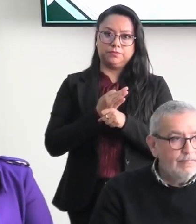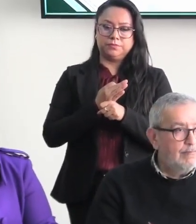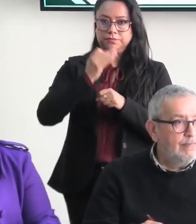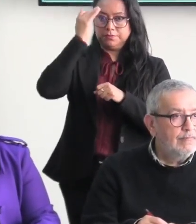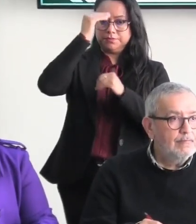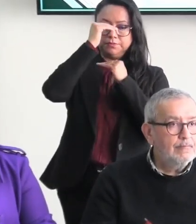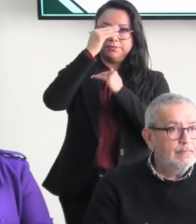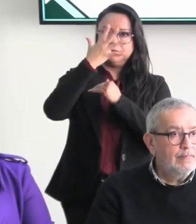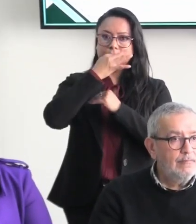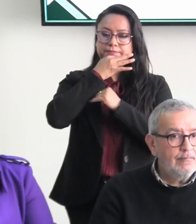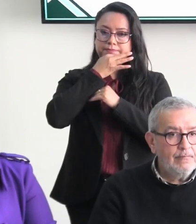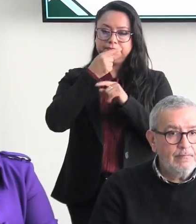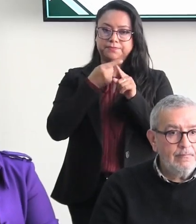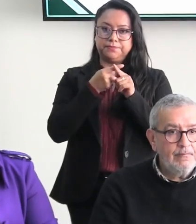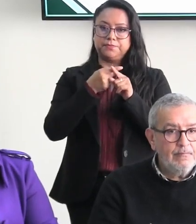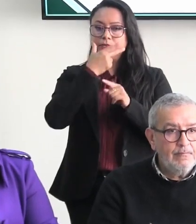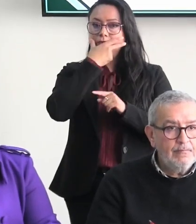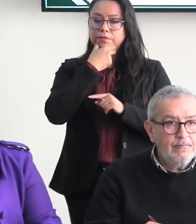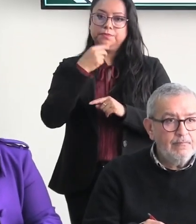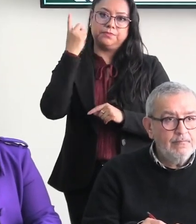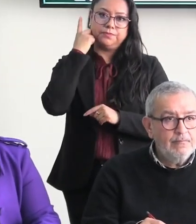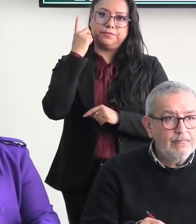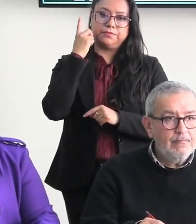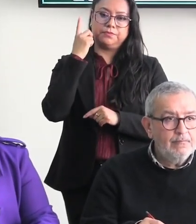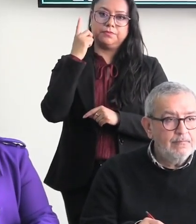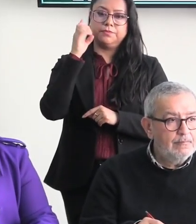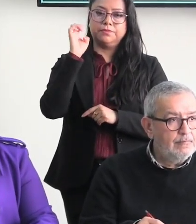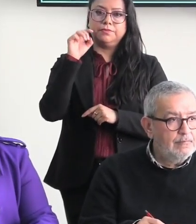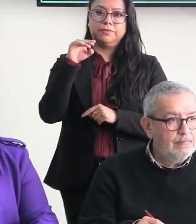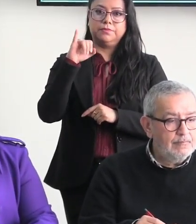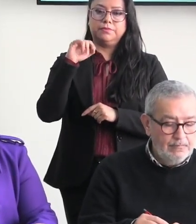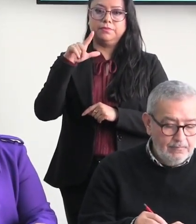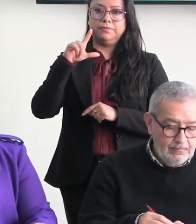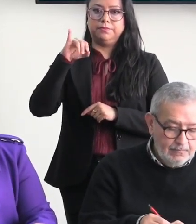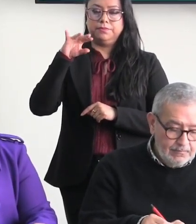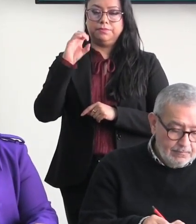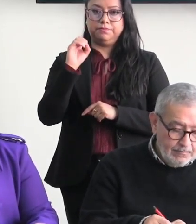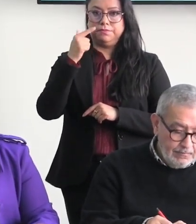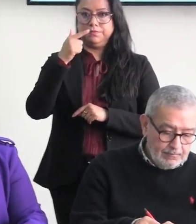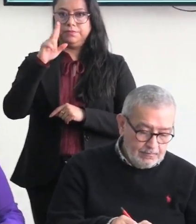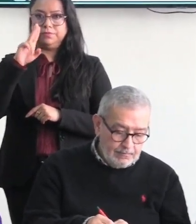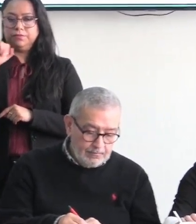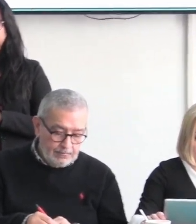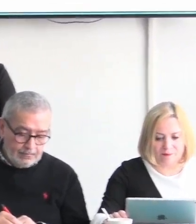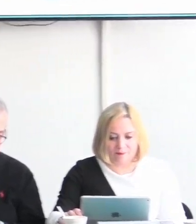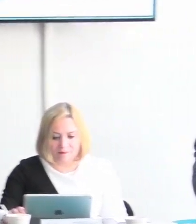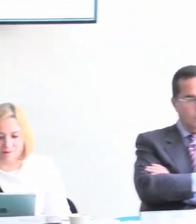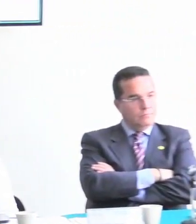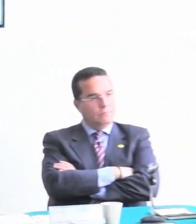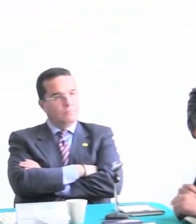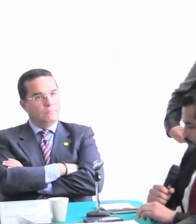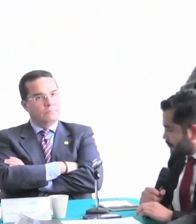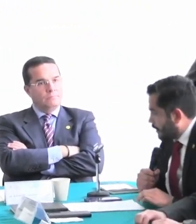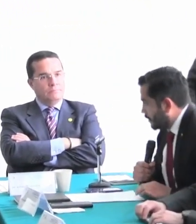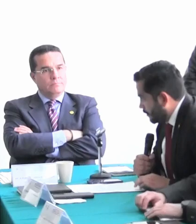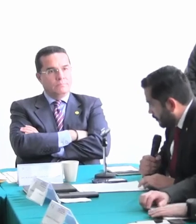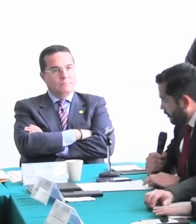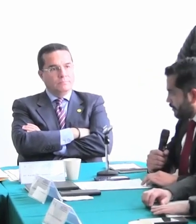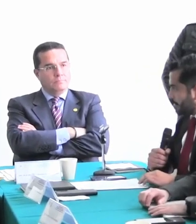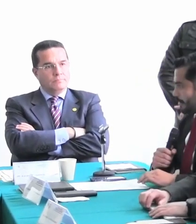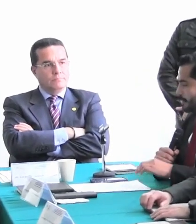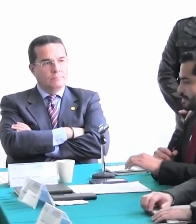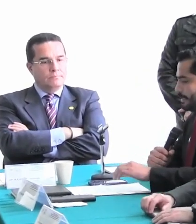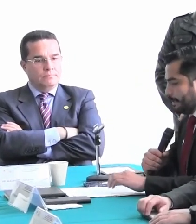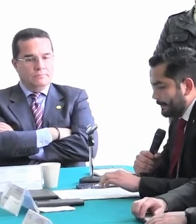por 5 minutos al diputado Emilio Guijosa Hernández, representante del Grupo Parlamentario de Morena. Adelante,